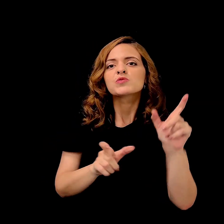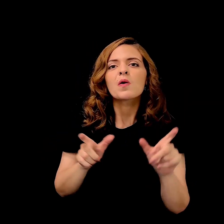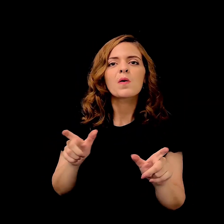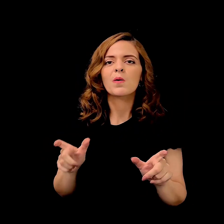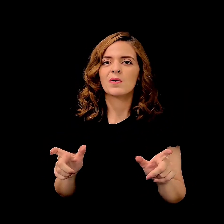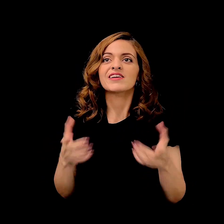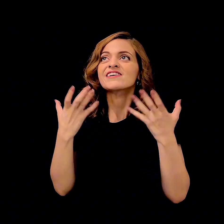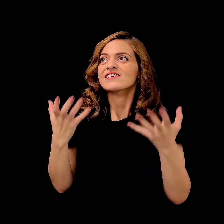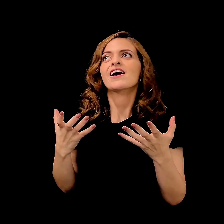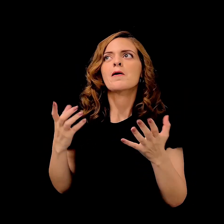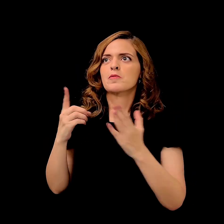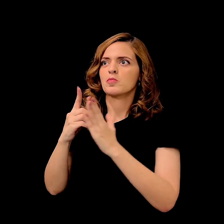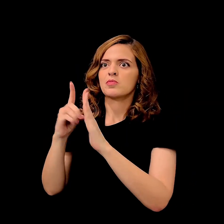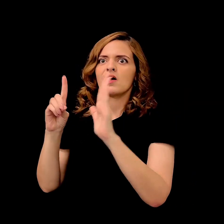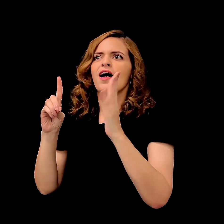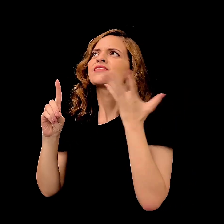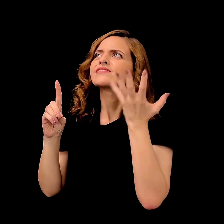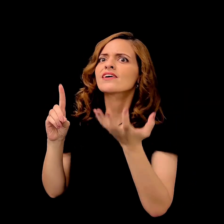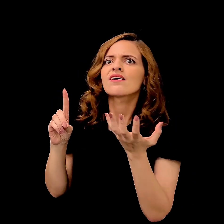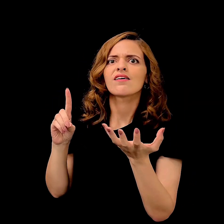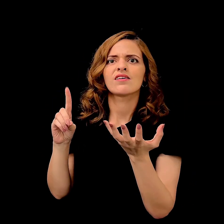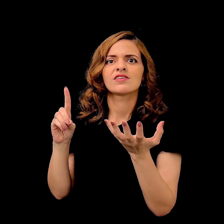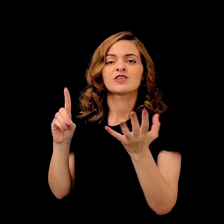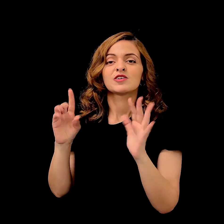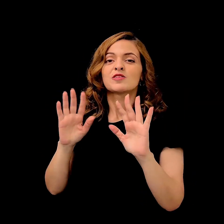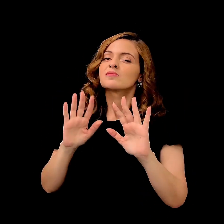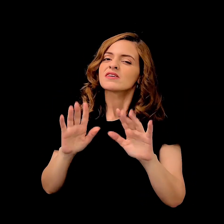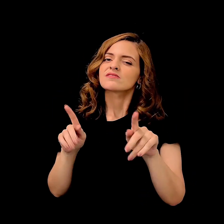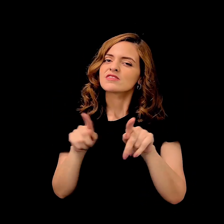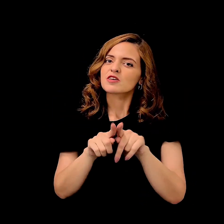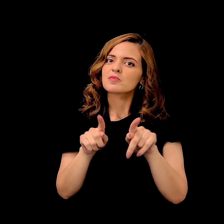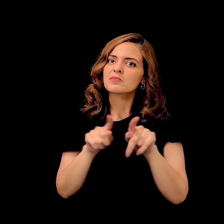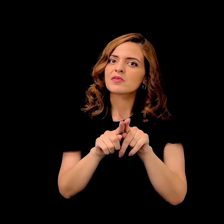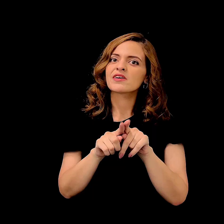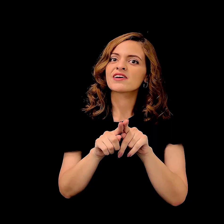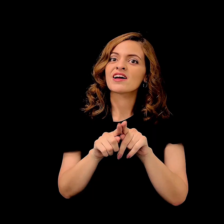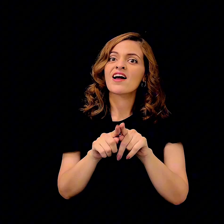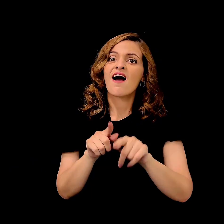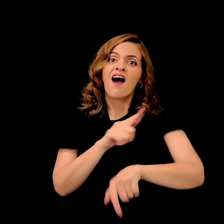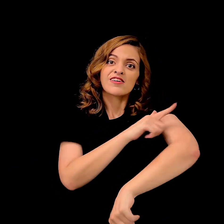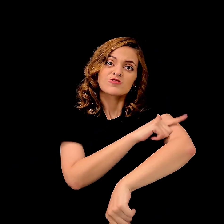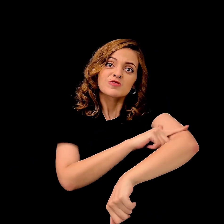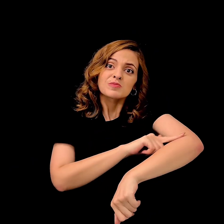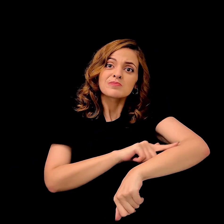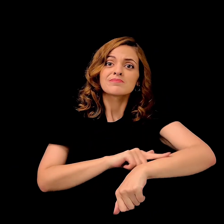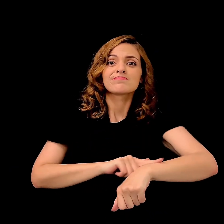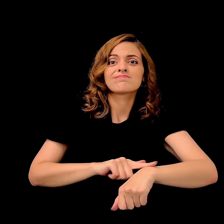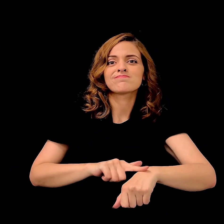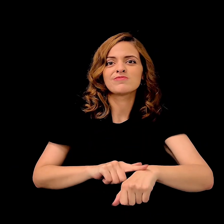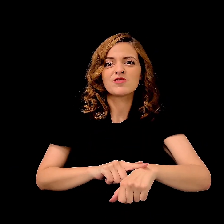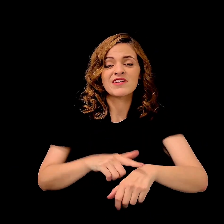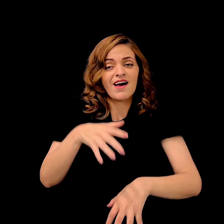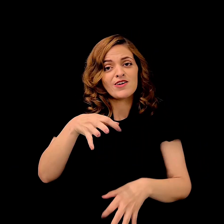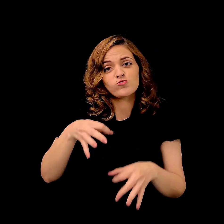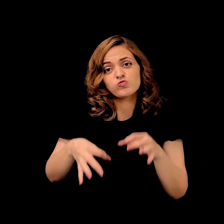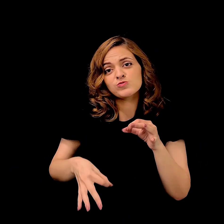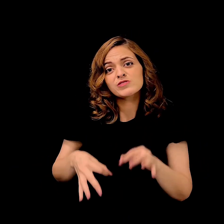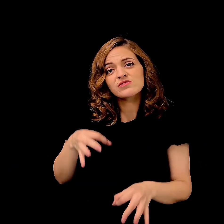quer, mas também a disciplina, a